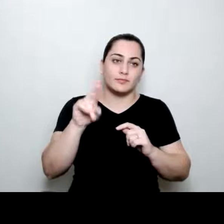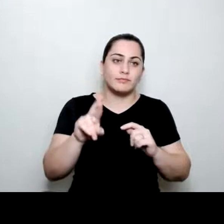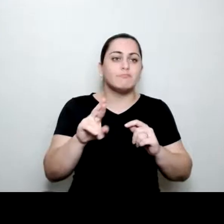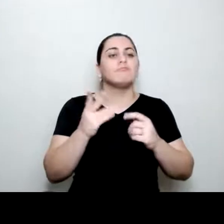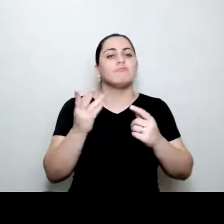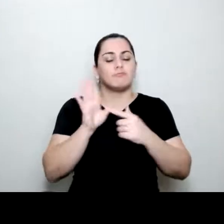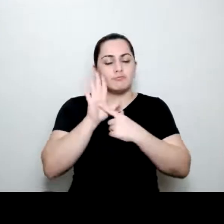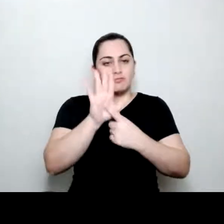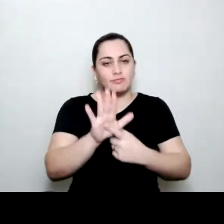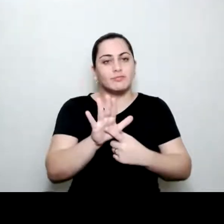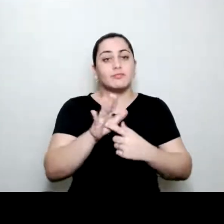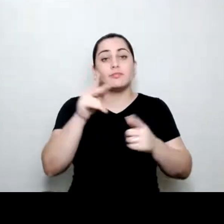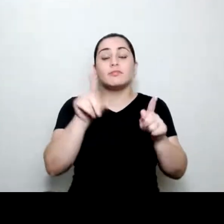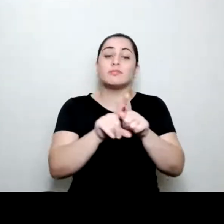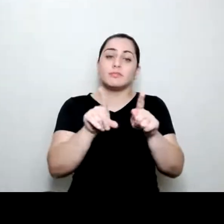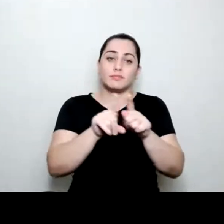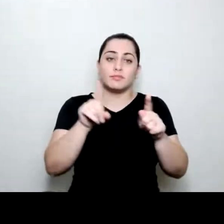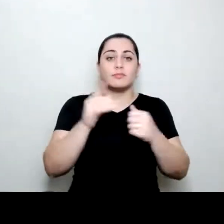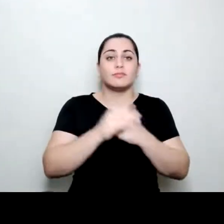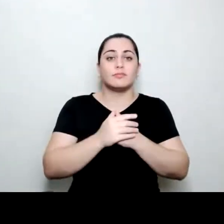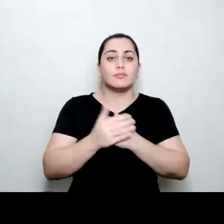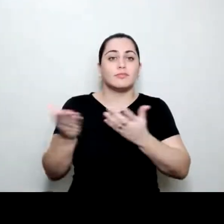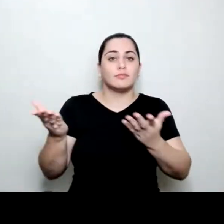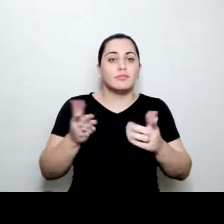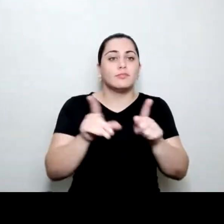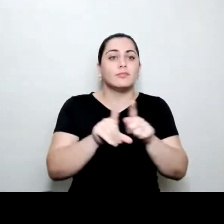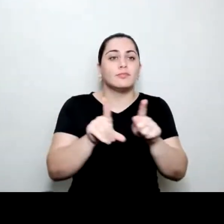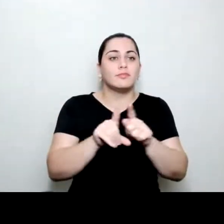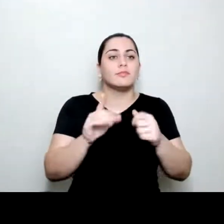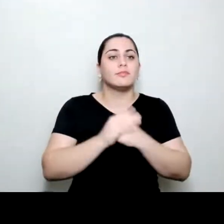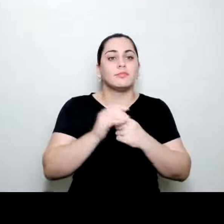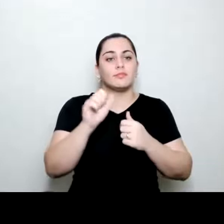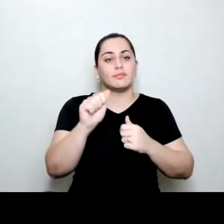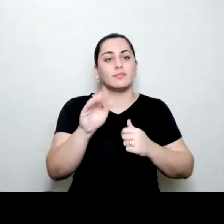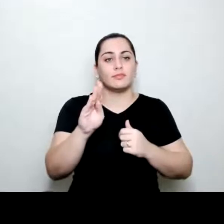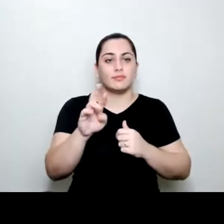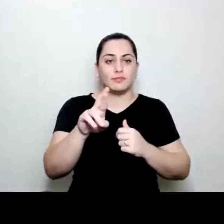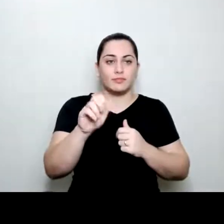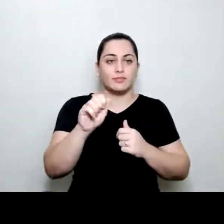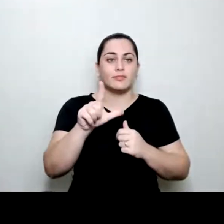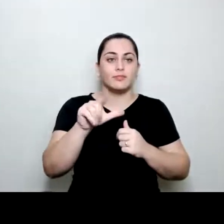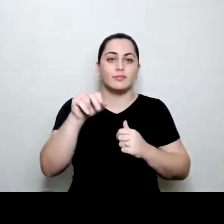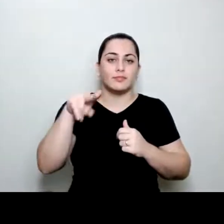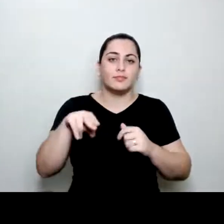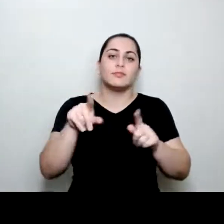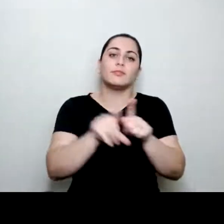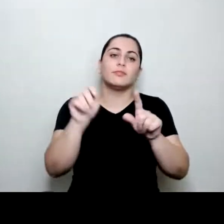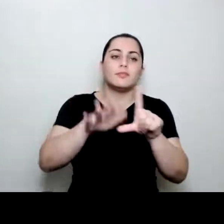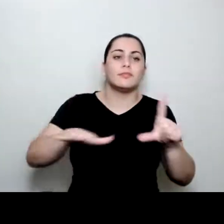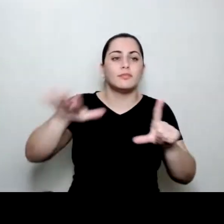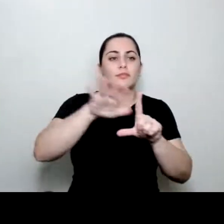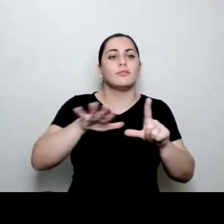também as nossas colegas de Abralim, via projeto da Plataforma da Diversidade Linguística